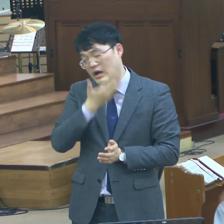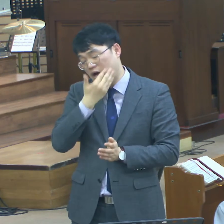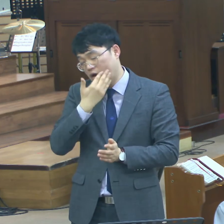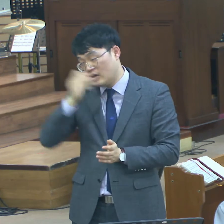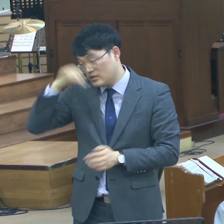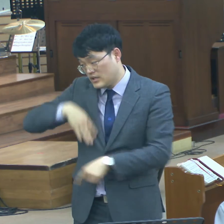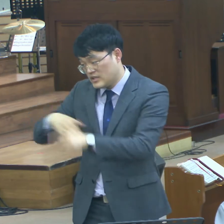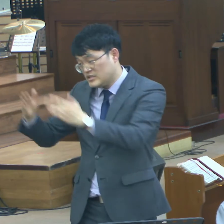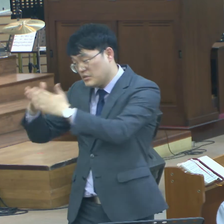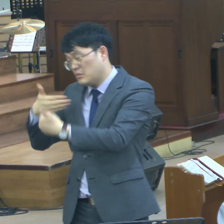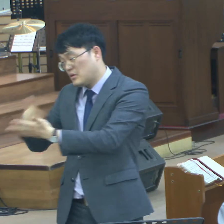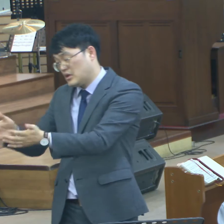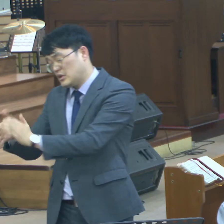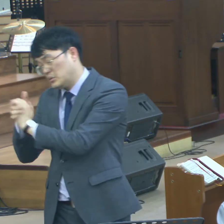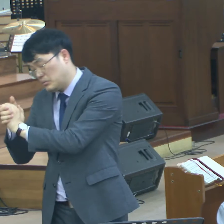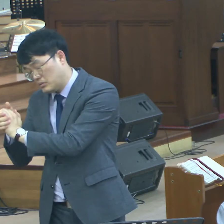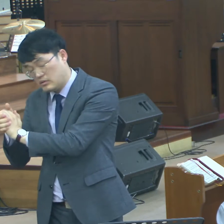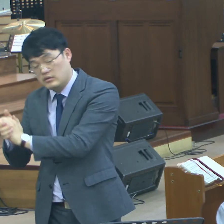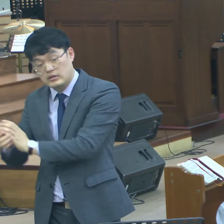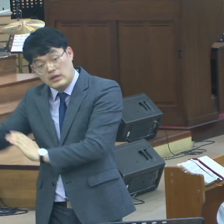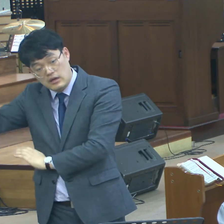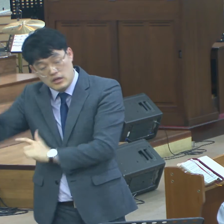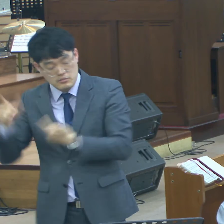그래도 오는 게 나아요? 어느 게 나아요?